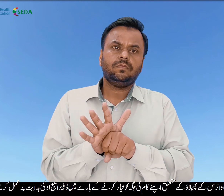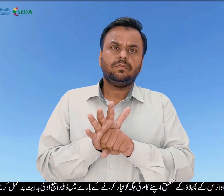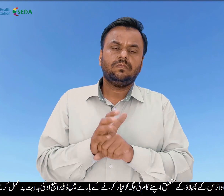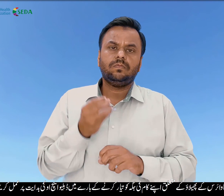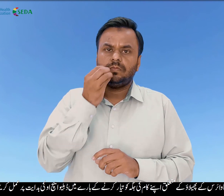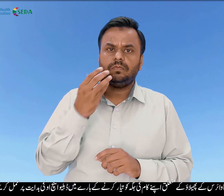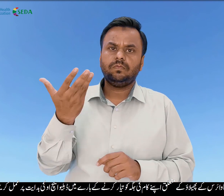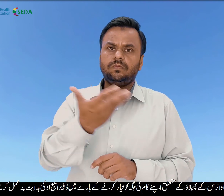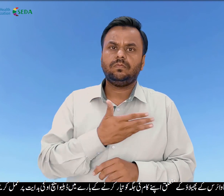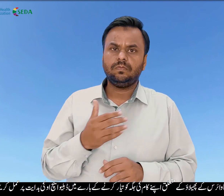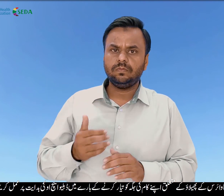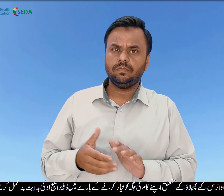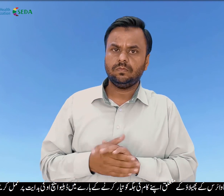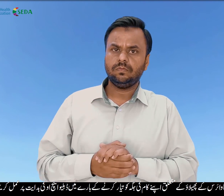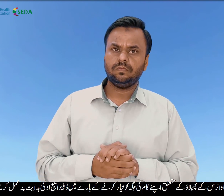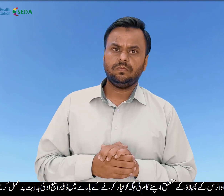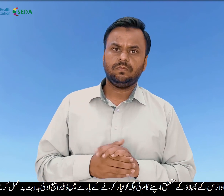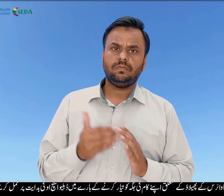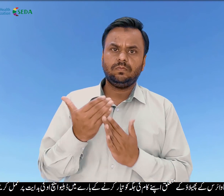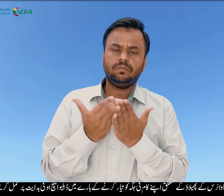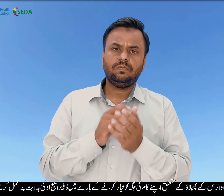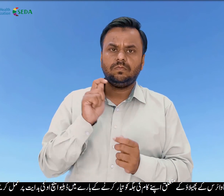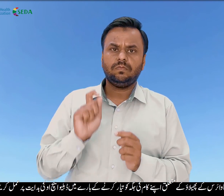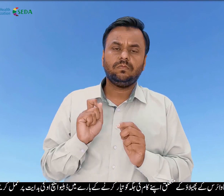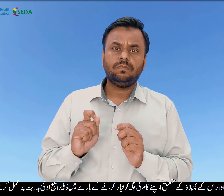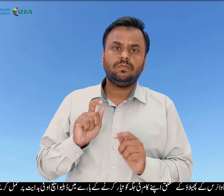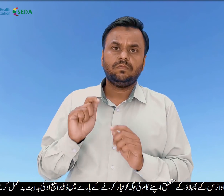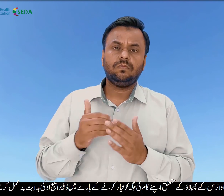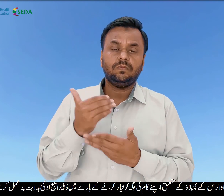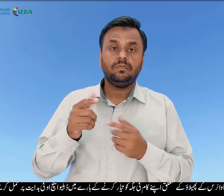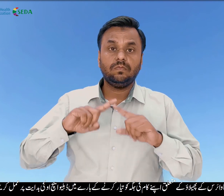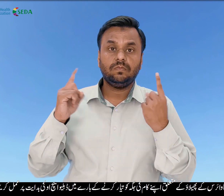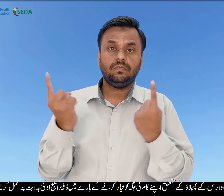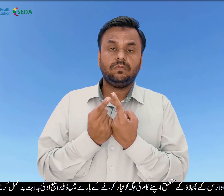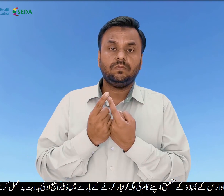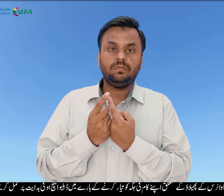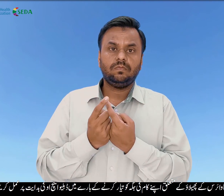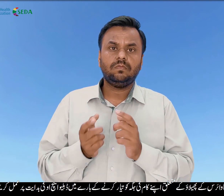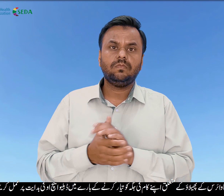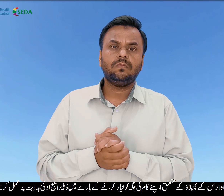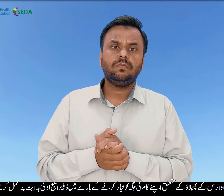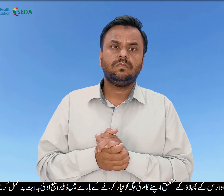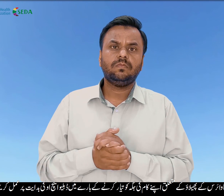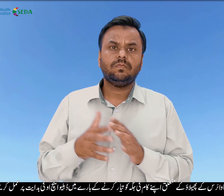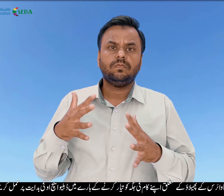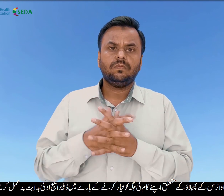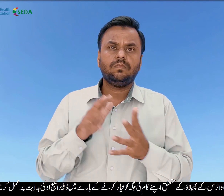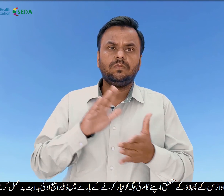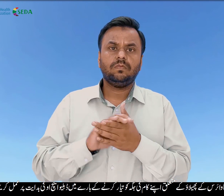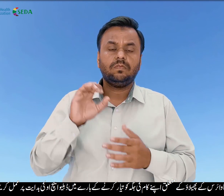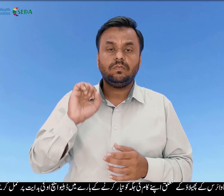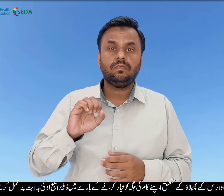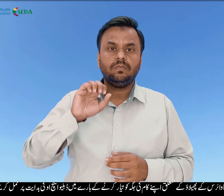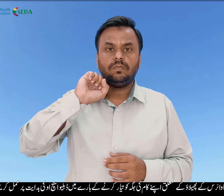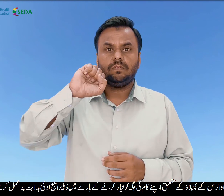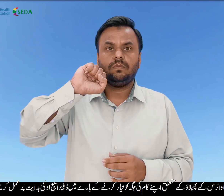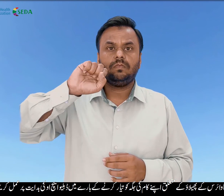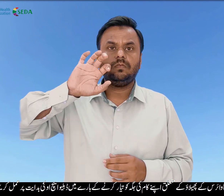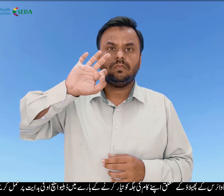کورونا وائرس کے پھیلاؤ کے متعلق اپنے کام کی جگہ کو تیار کرنے کے بارے میں WHO کی ہدایات پر